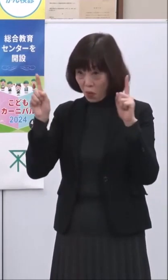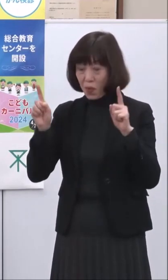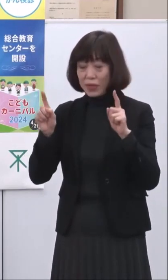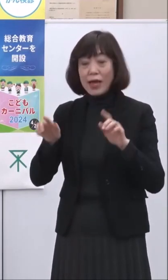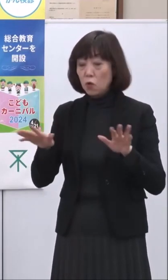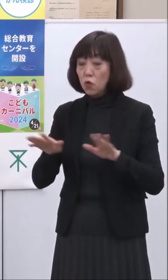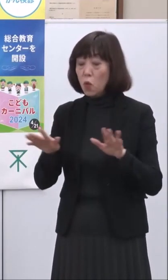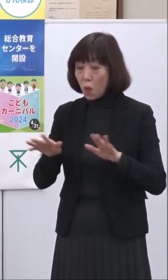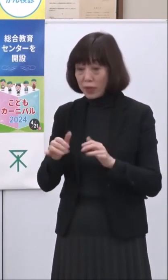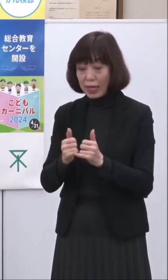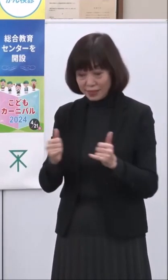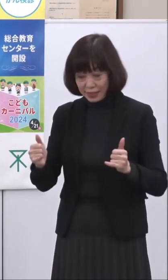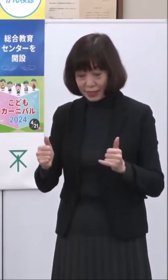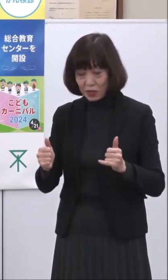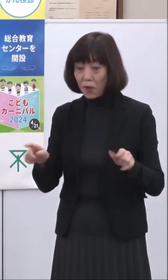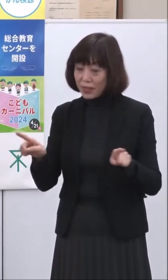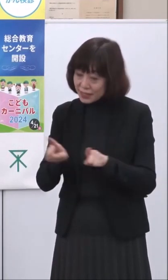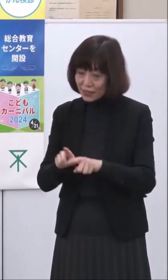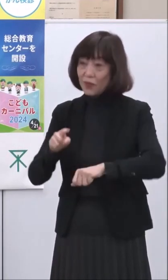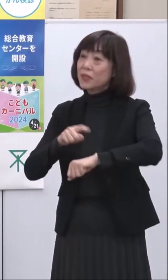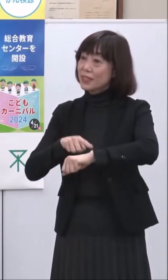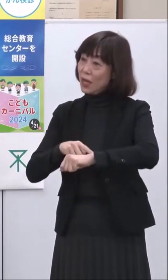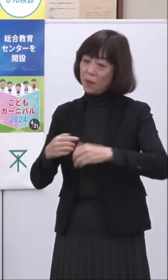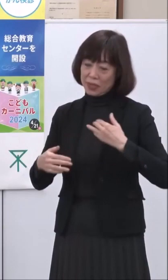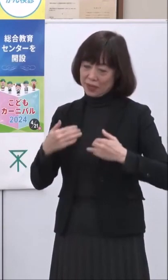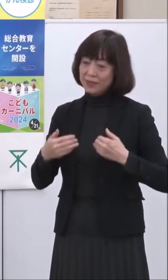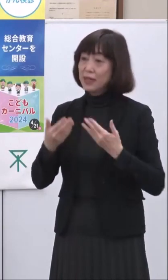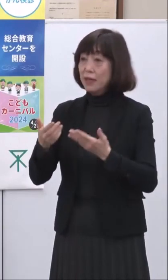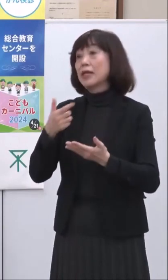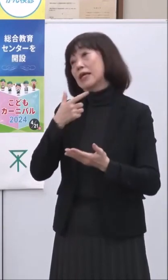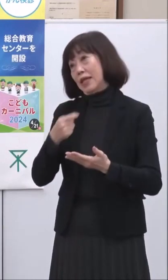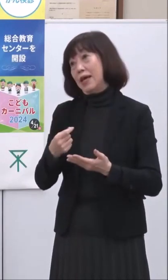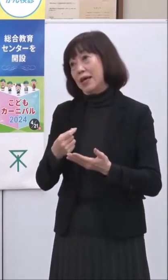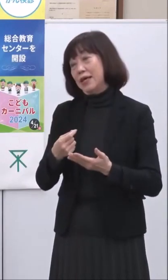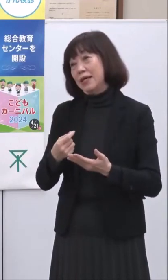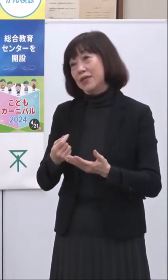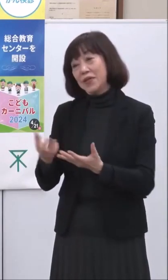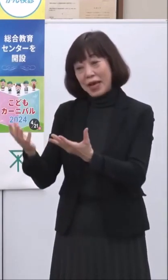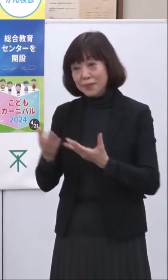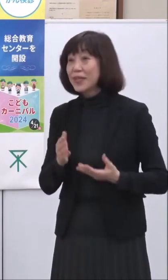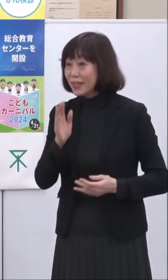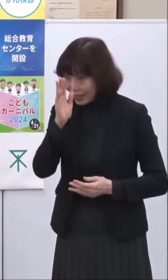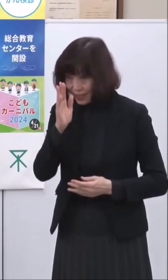たちの時間を楽しんでいただく一日になりますので、ぜひお越しいただけたらと思います。